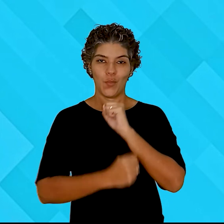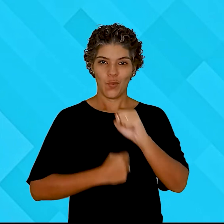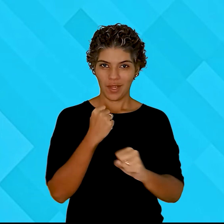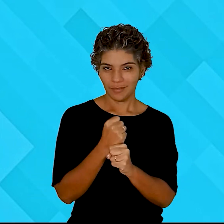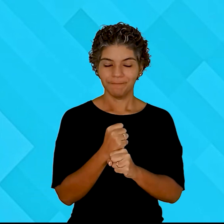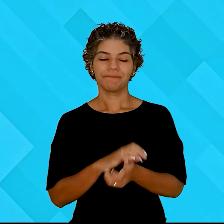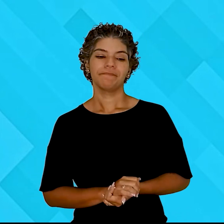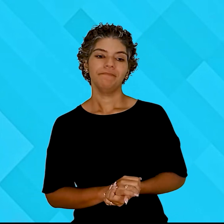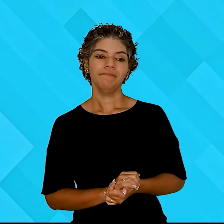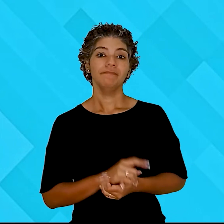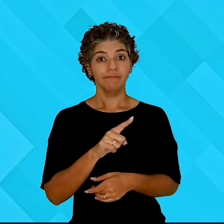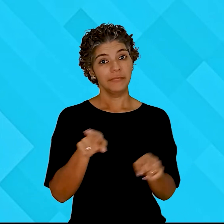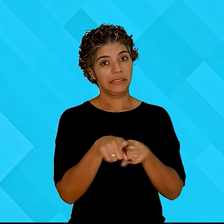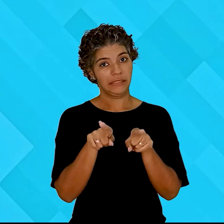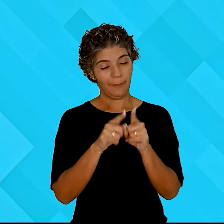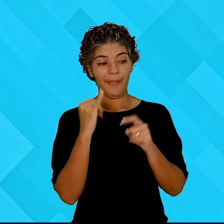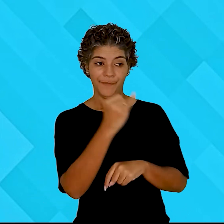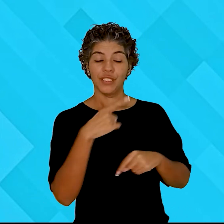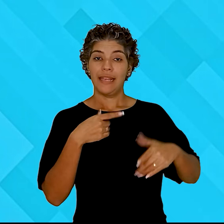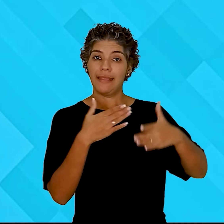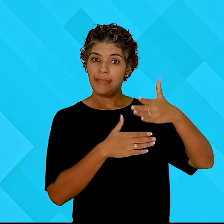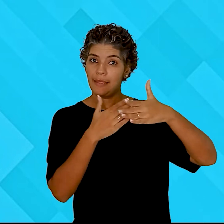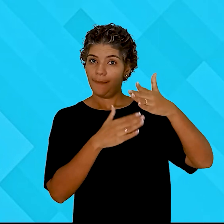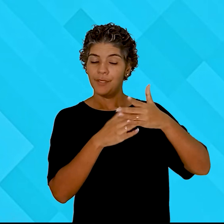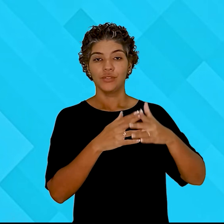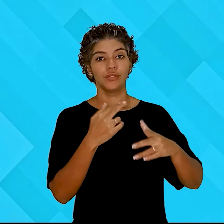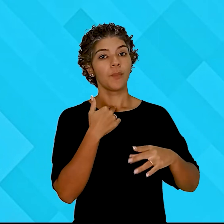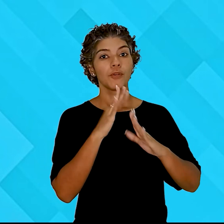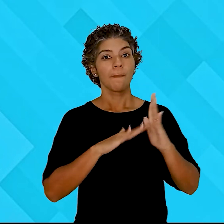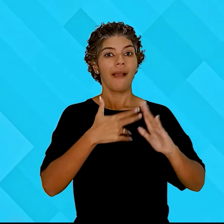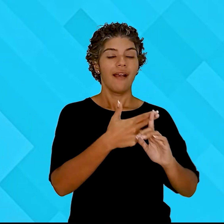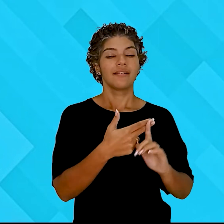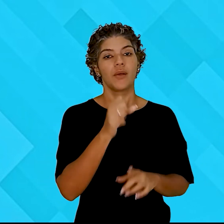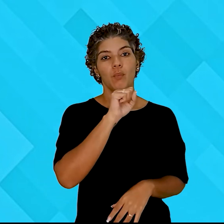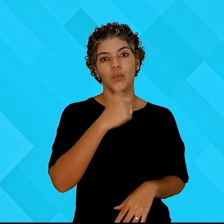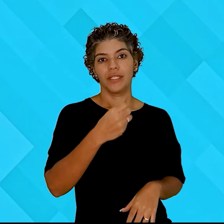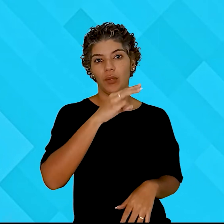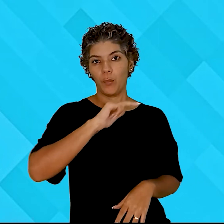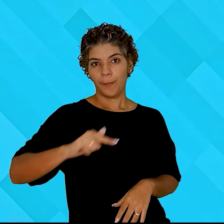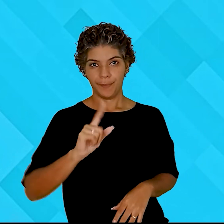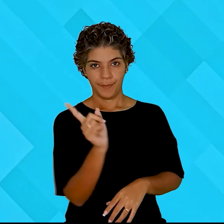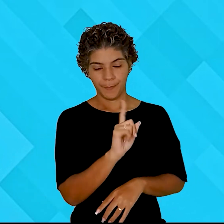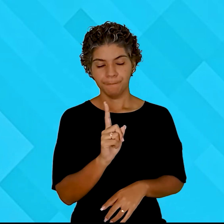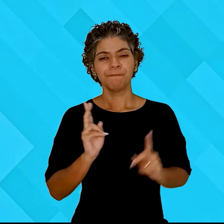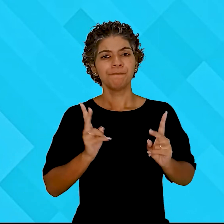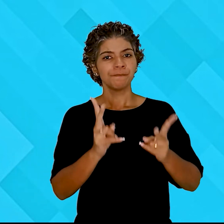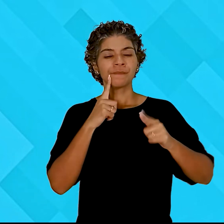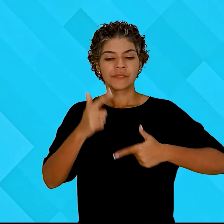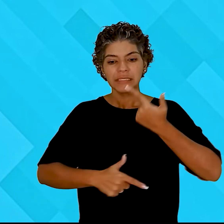seu enquadramento. Sempre que você for trabalhar para uma pessoa jurídica, você precisa emitir uma nota fiscal. Se